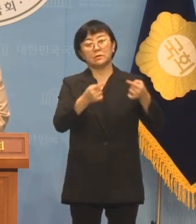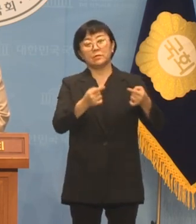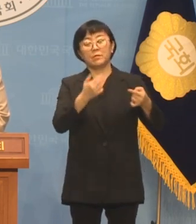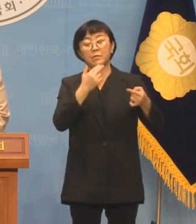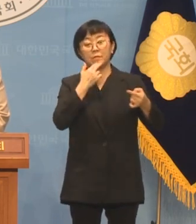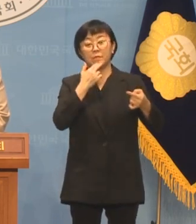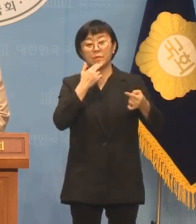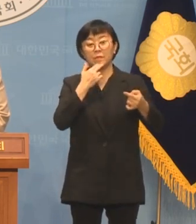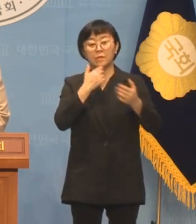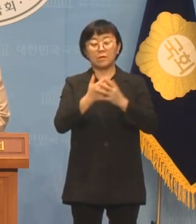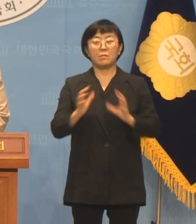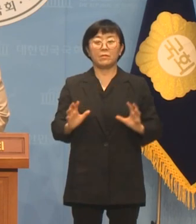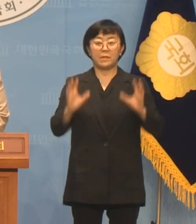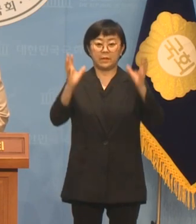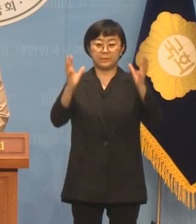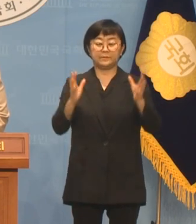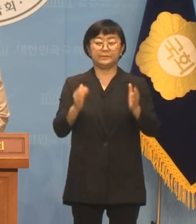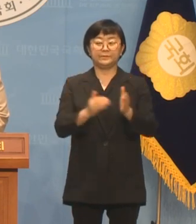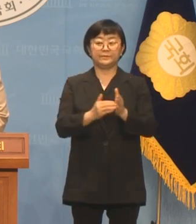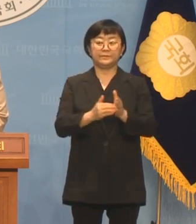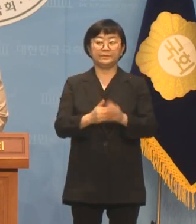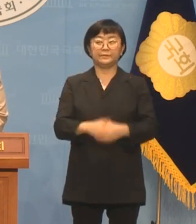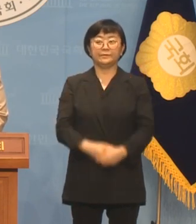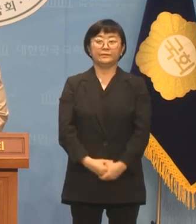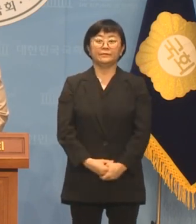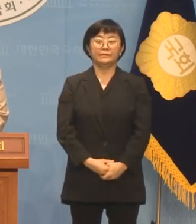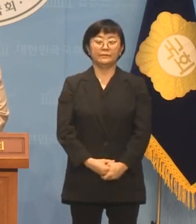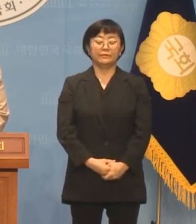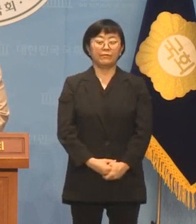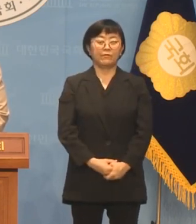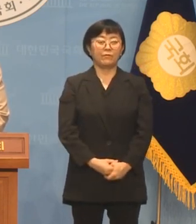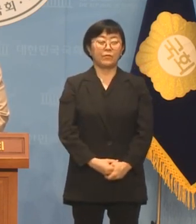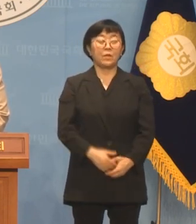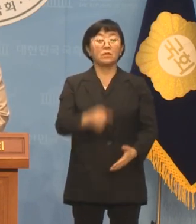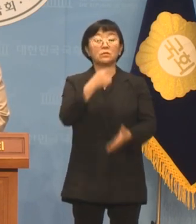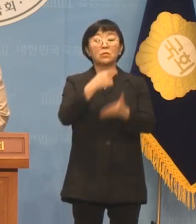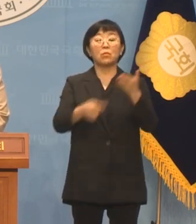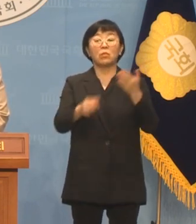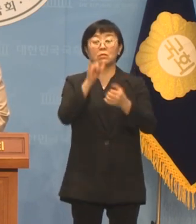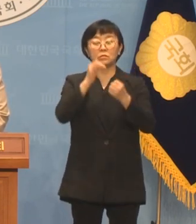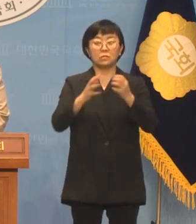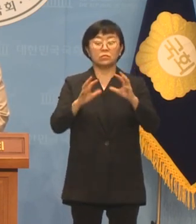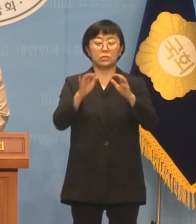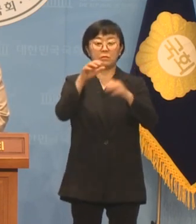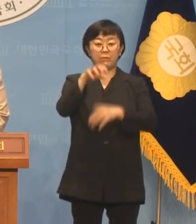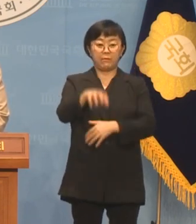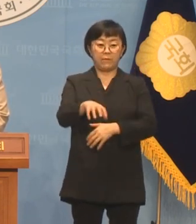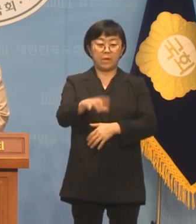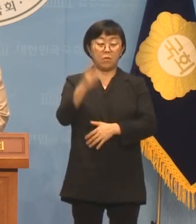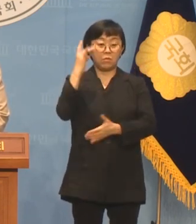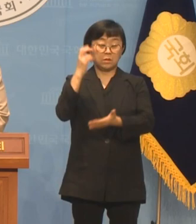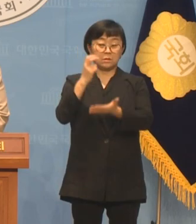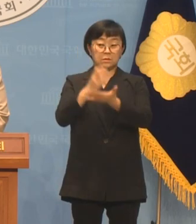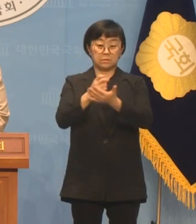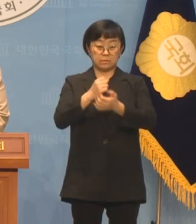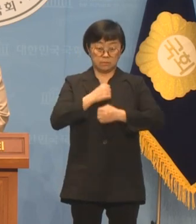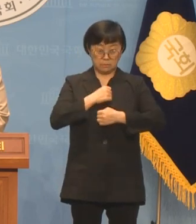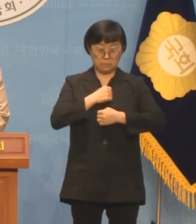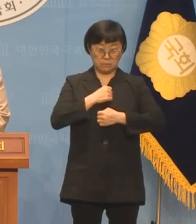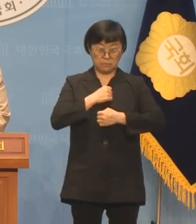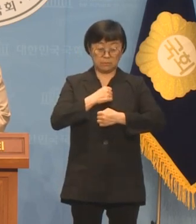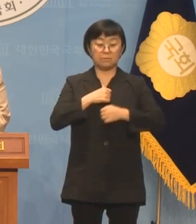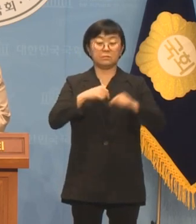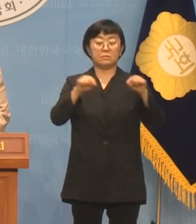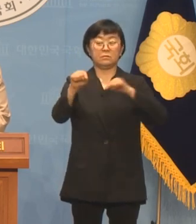것을 만장일치로 결정했습니다. 비록 손해보더라도 국민 앞에 원칙을 지키는